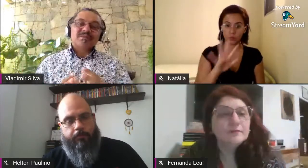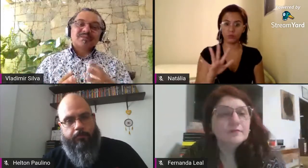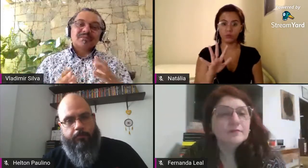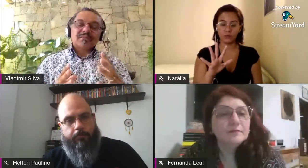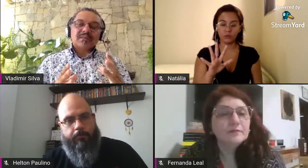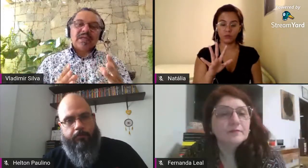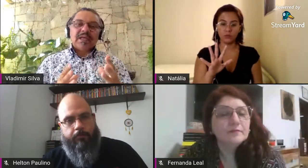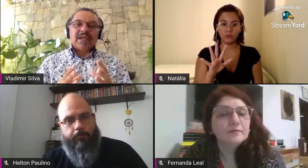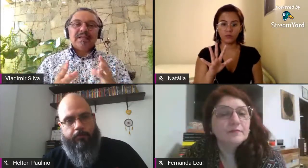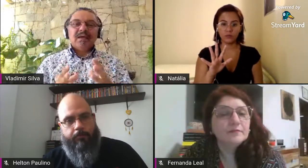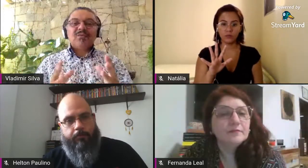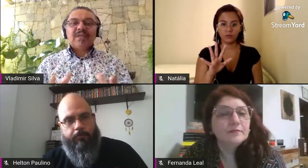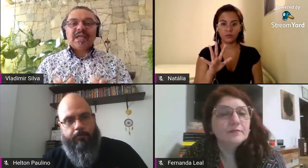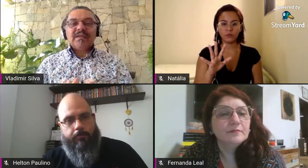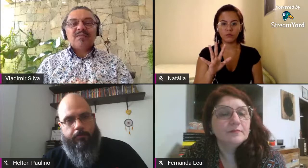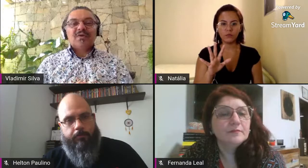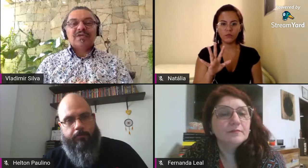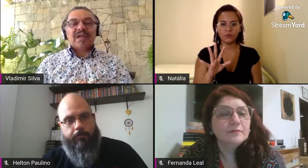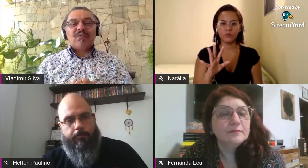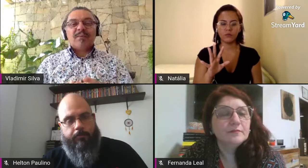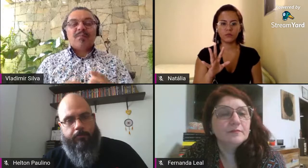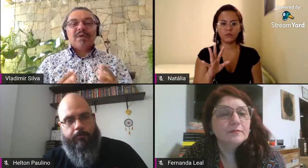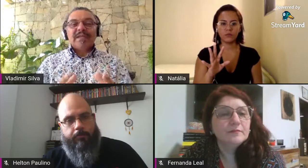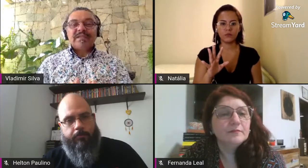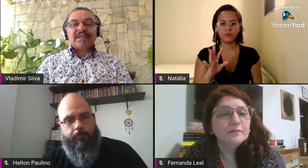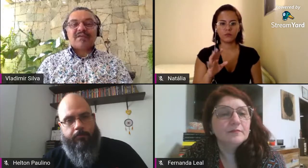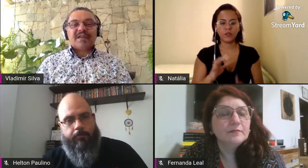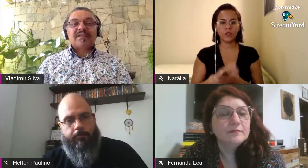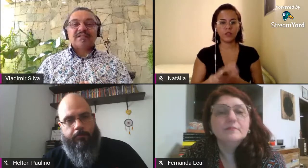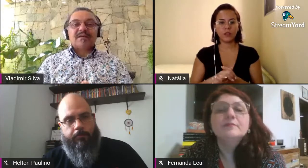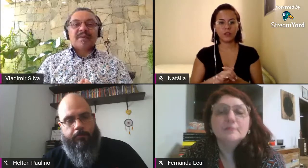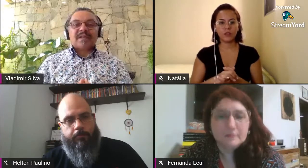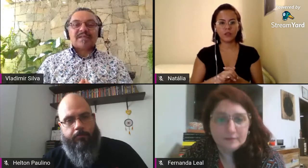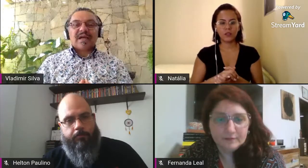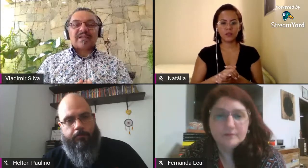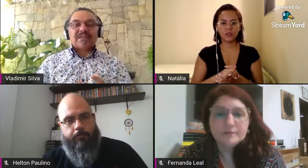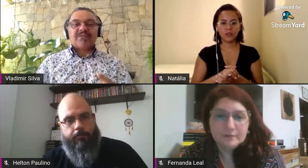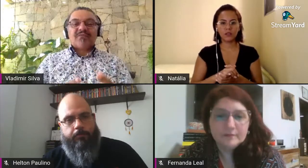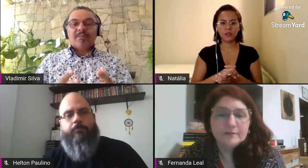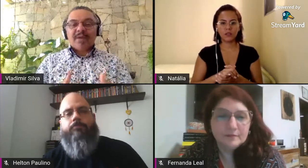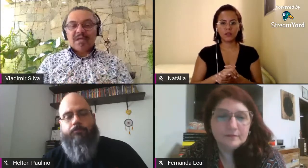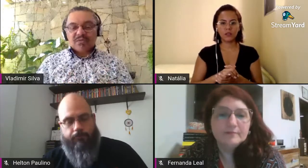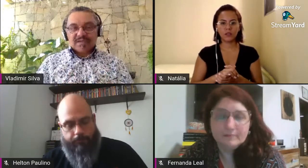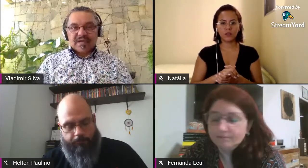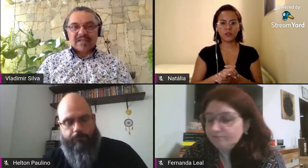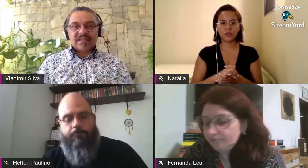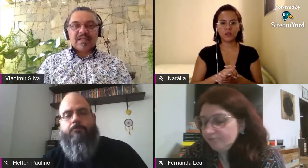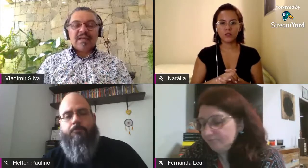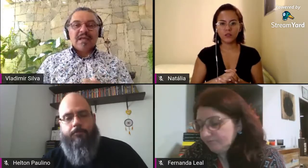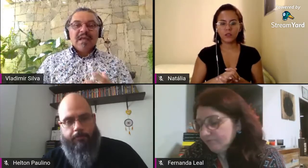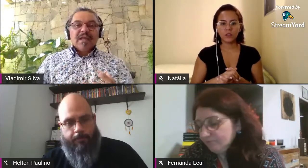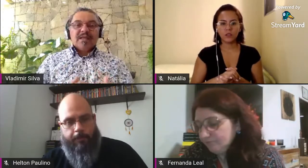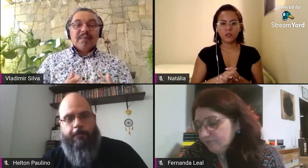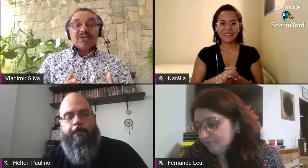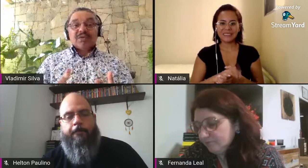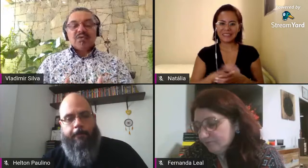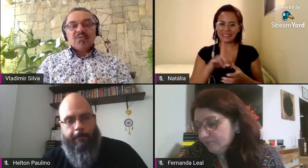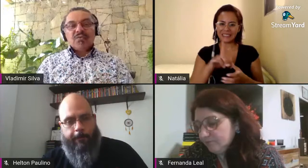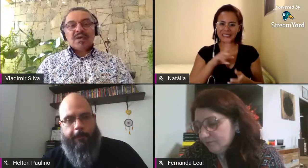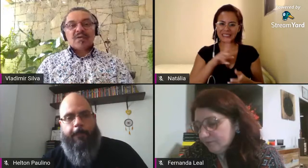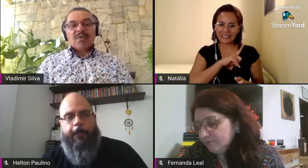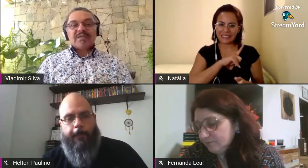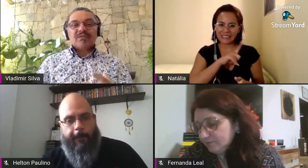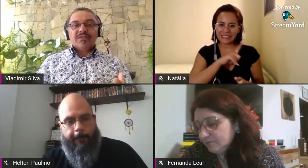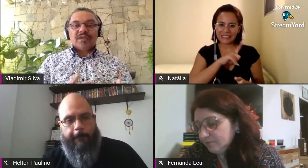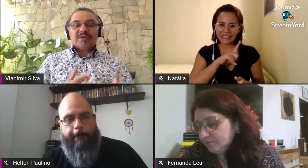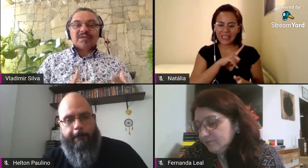microestrutura, ele não tem, de modo geral, uma política efetiva para as artes, de fomento às artes, né? E mais do que